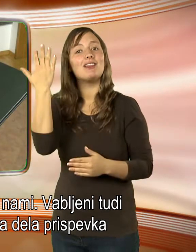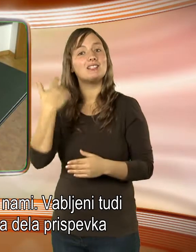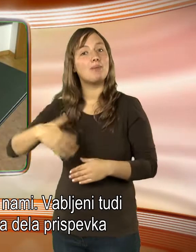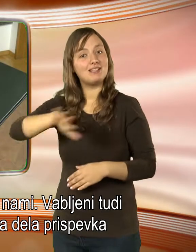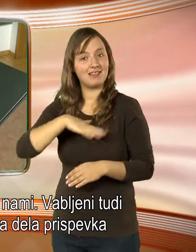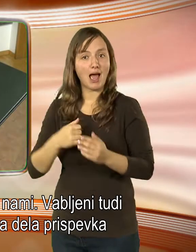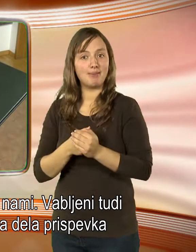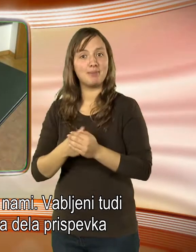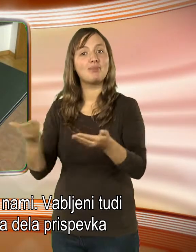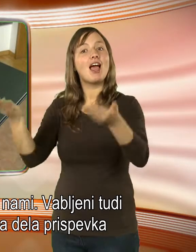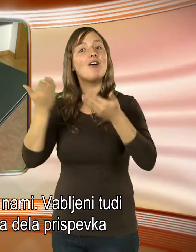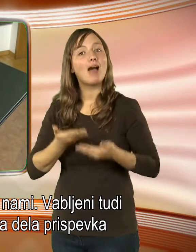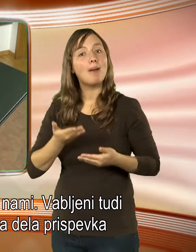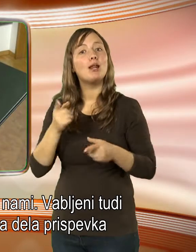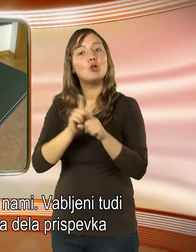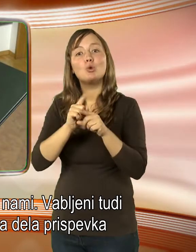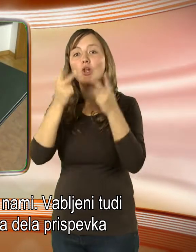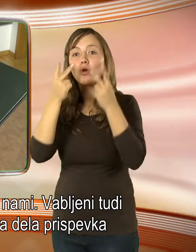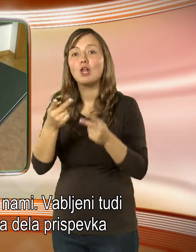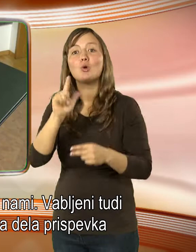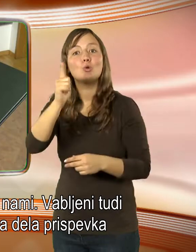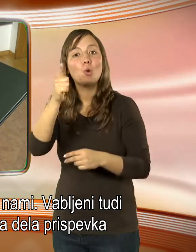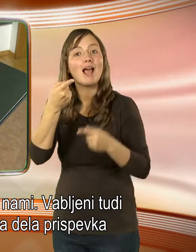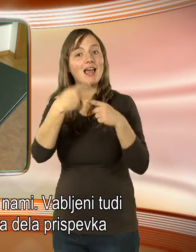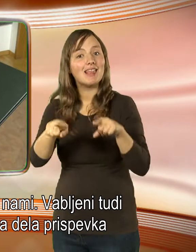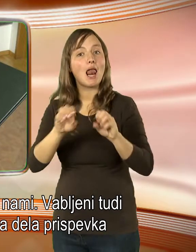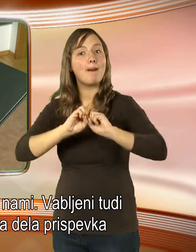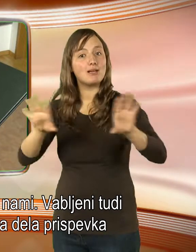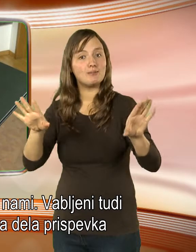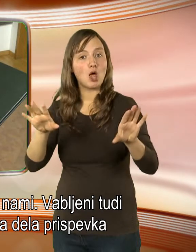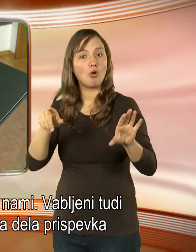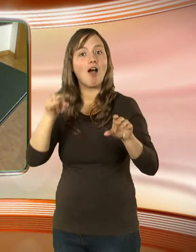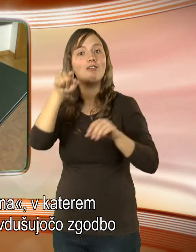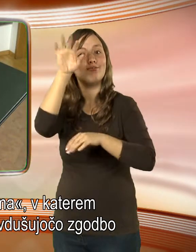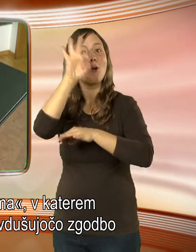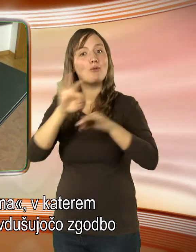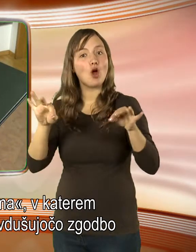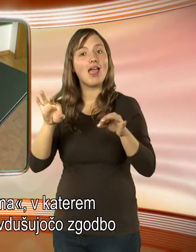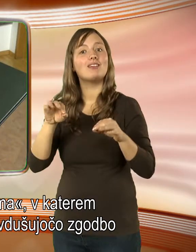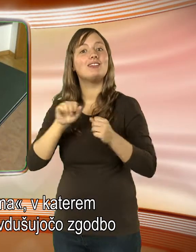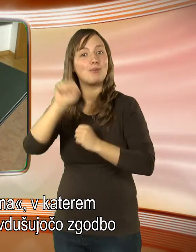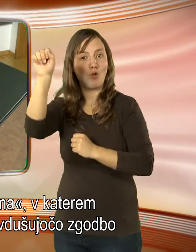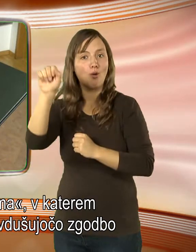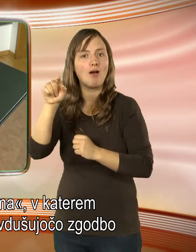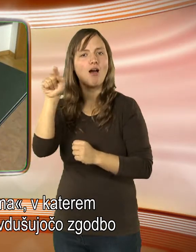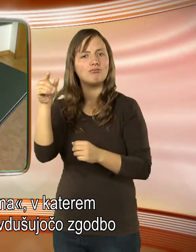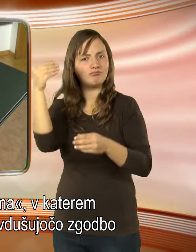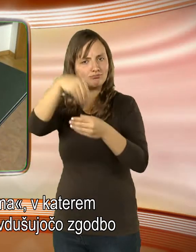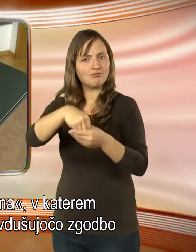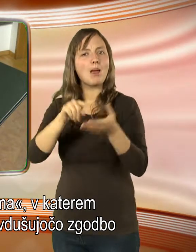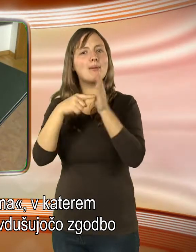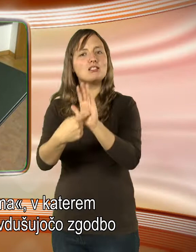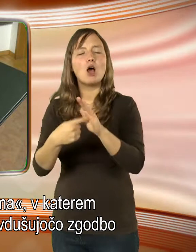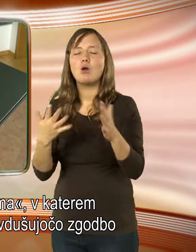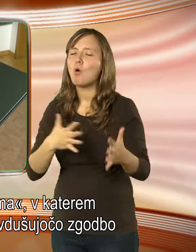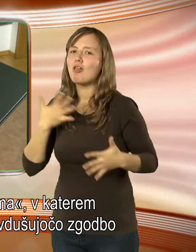Hvala, da ste bili z nami. Vabljeni tudi k ogledu drugega dela prispevka Projekt Diploma, v katerem